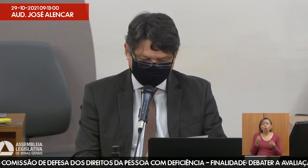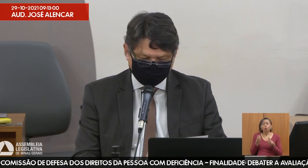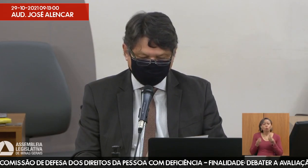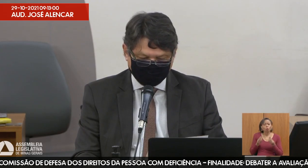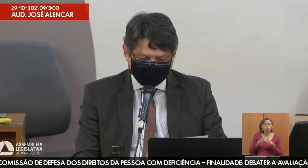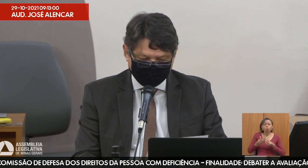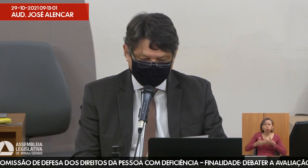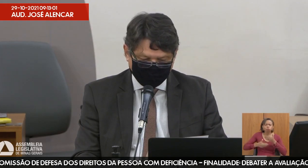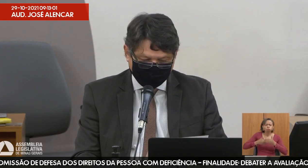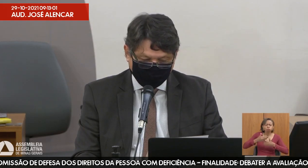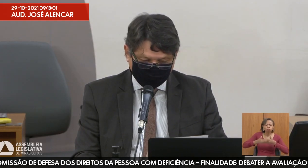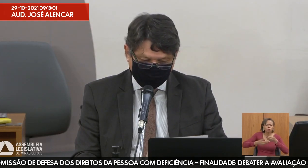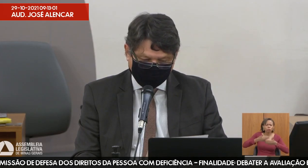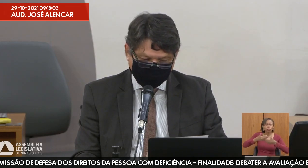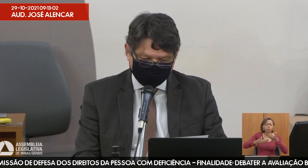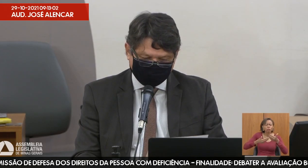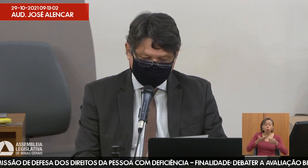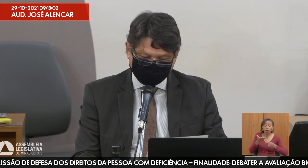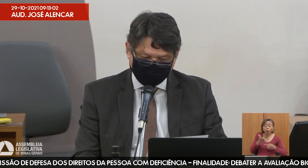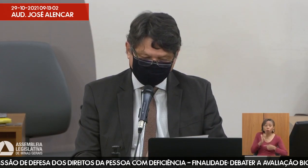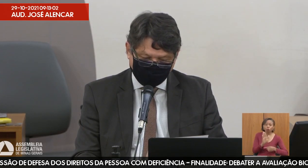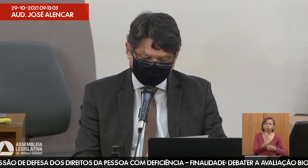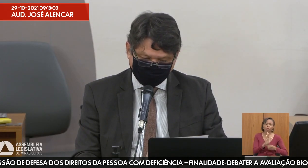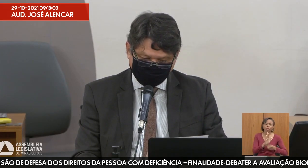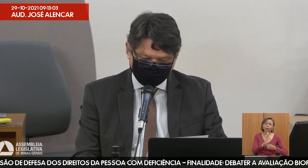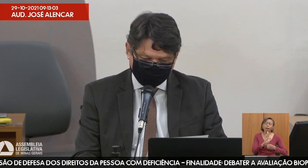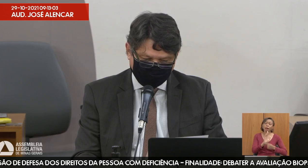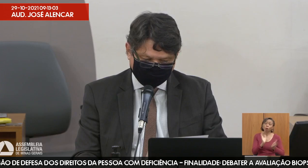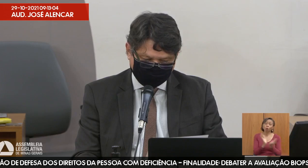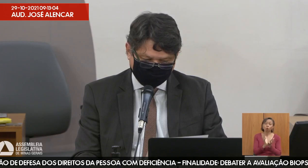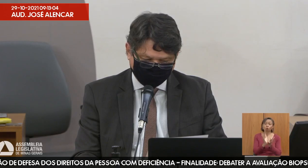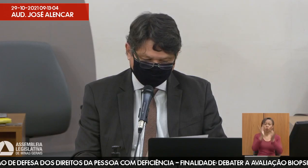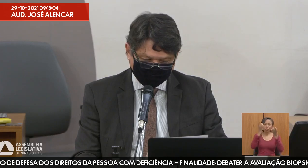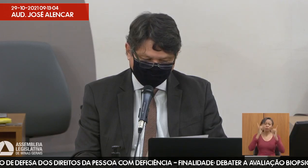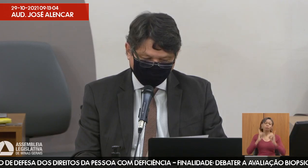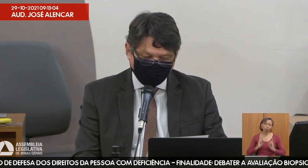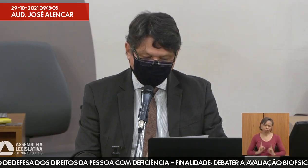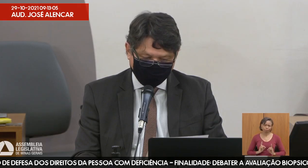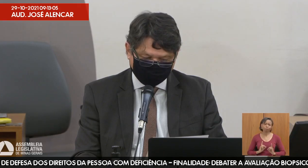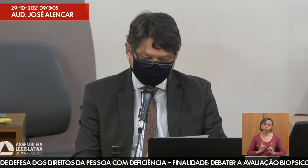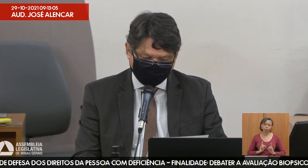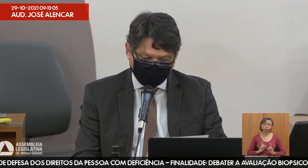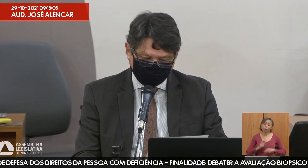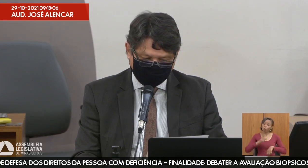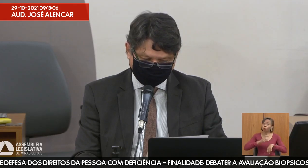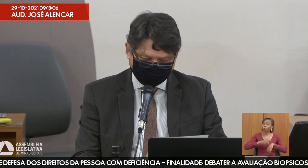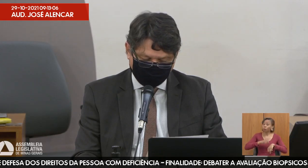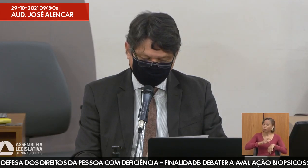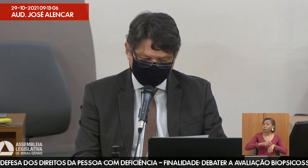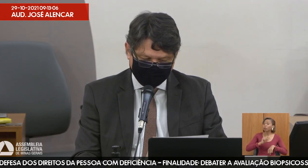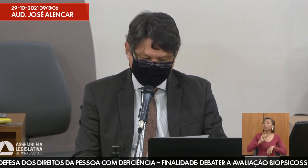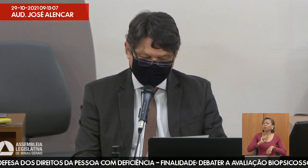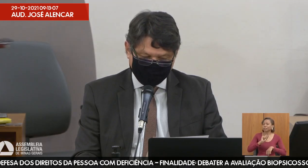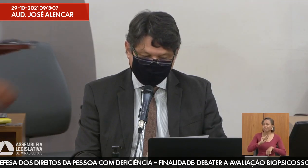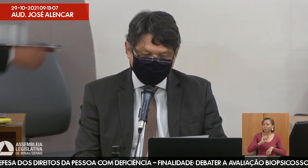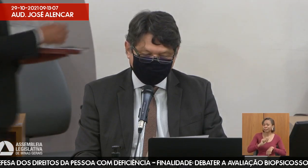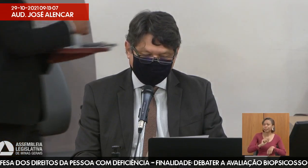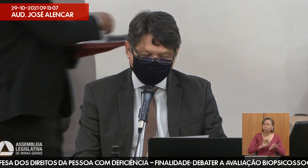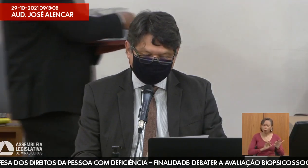processo beneficiará as pessoas com deficiência no momento da formulação e